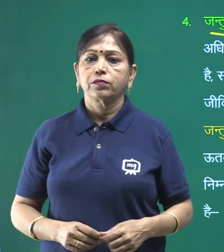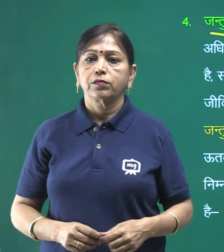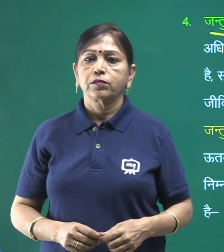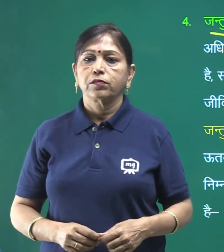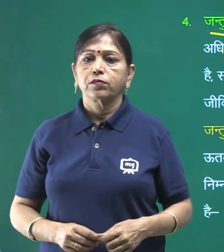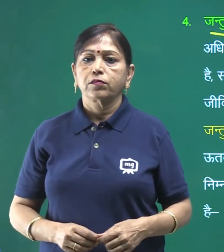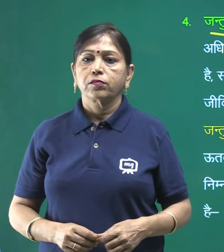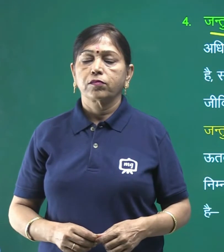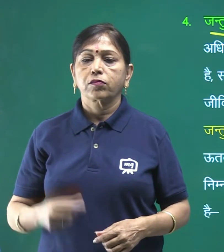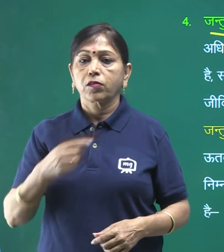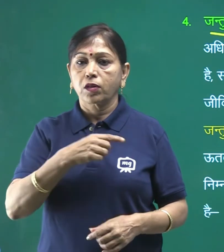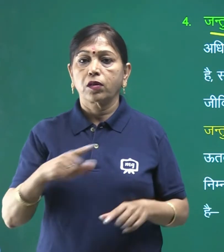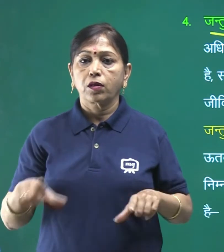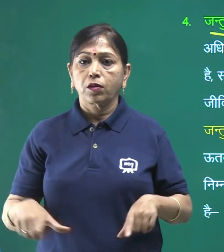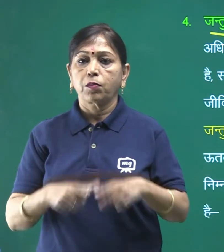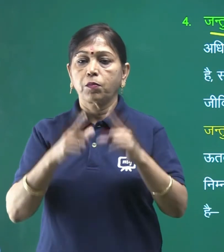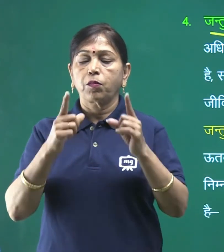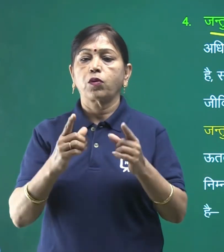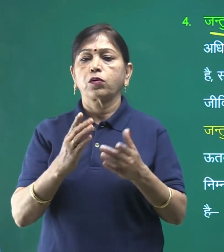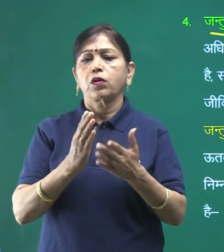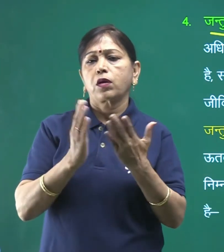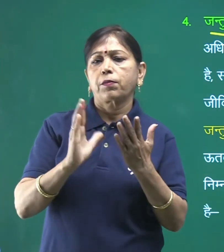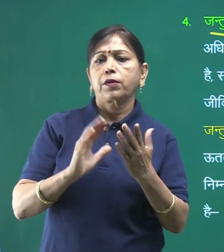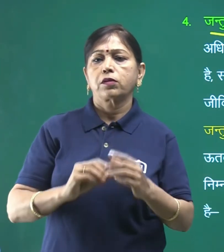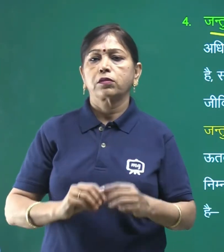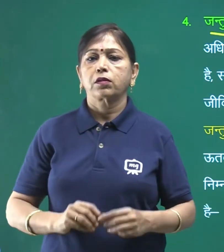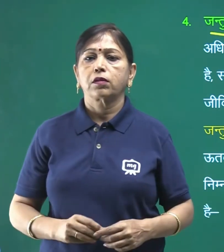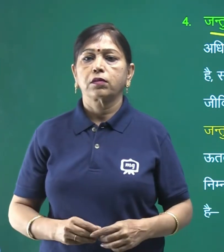ये पौधों की अपेक्षा